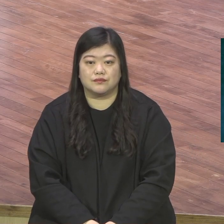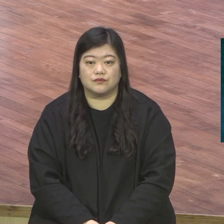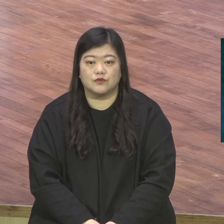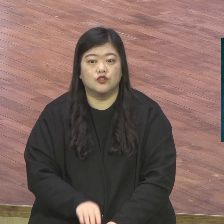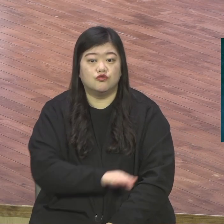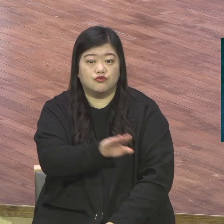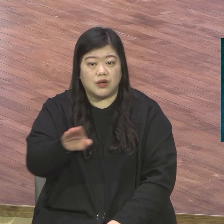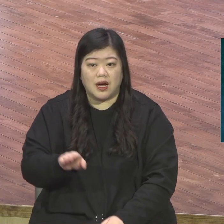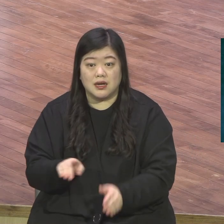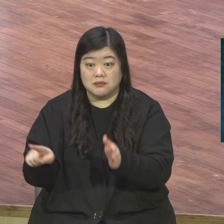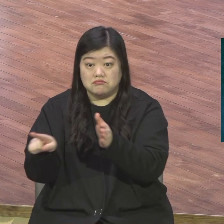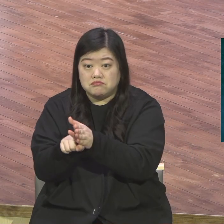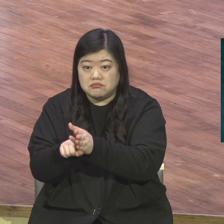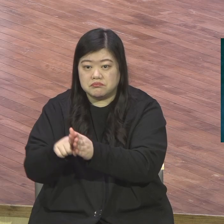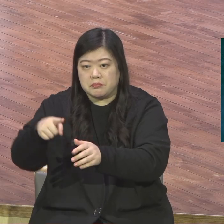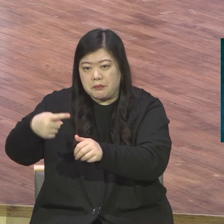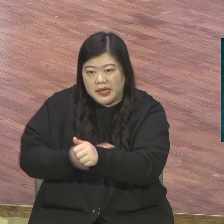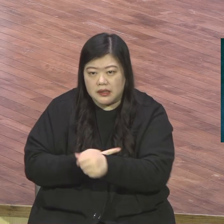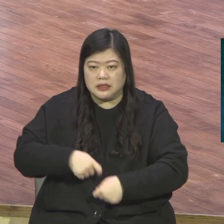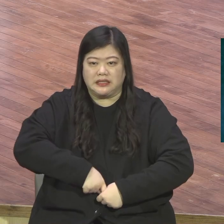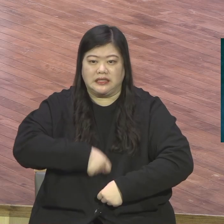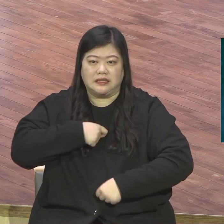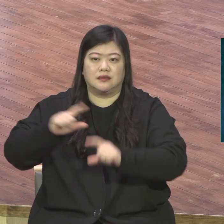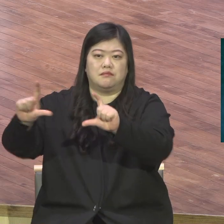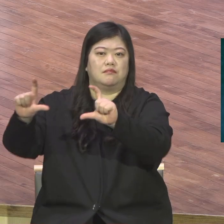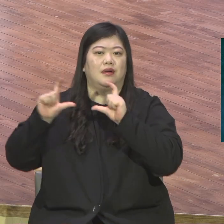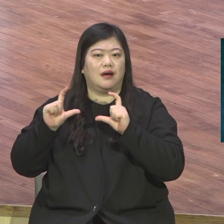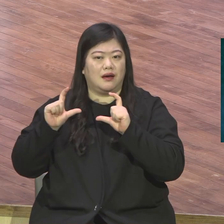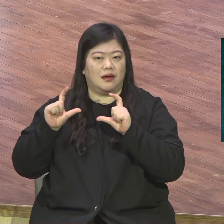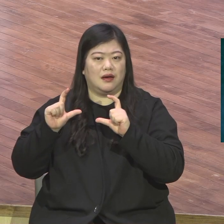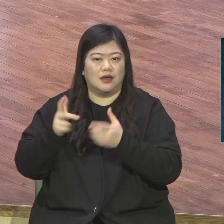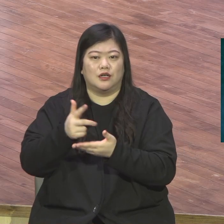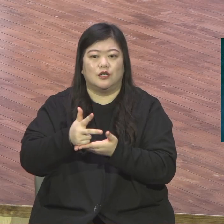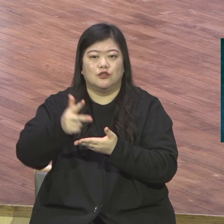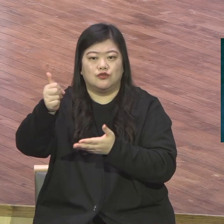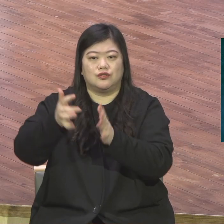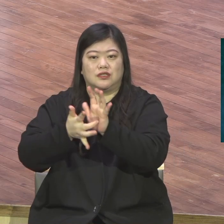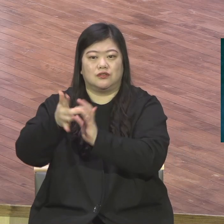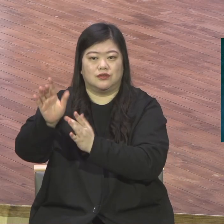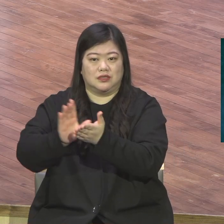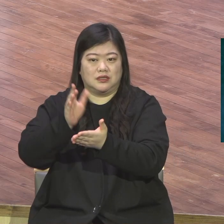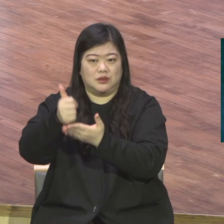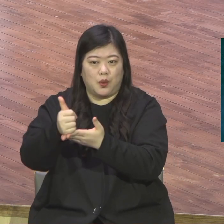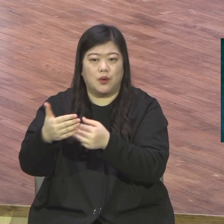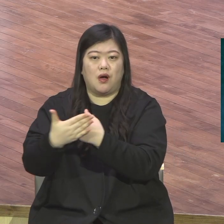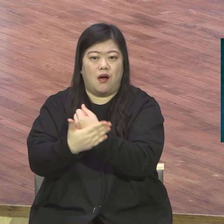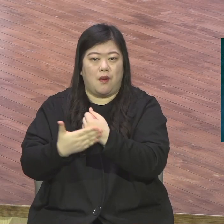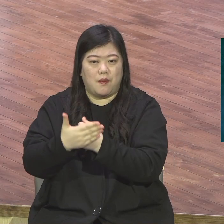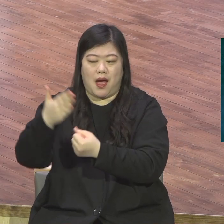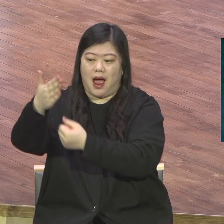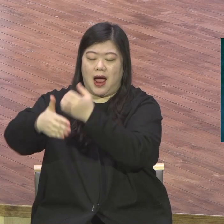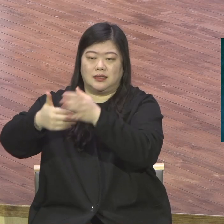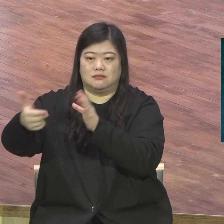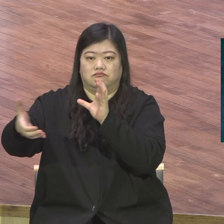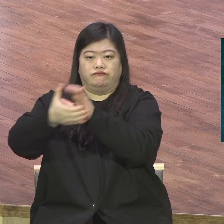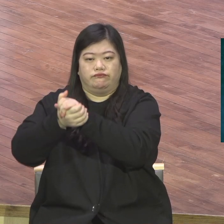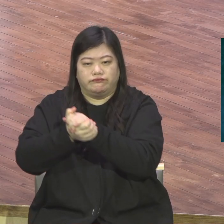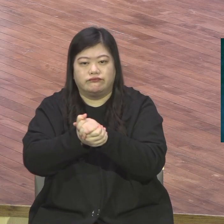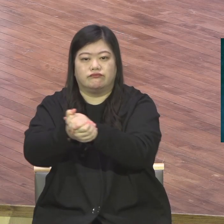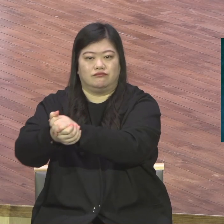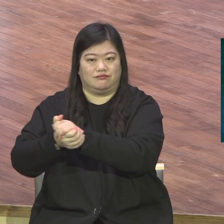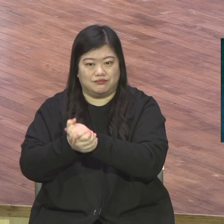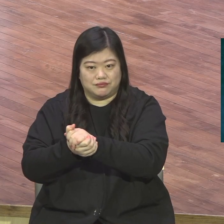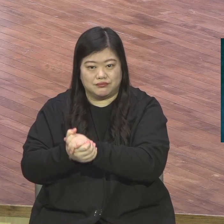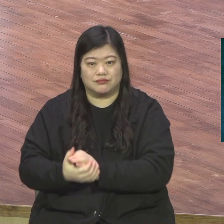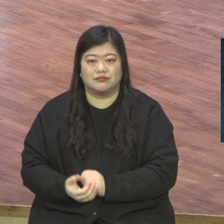우리가 믿음으로 의롭다 하심을 받았으니 우리 주 예수 그리스도로 말미암아 하나님과 화평을 누리자.